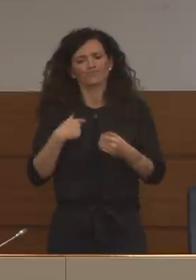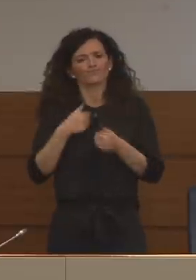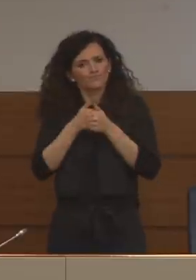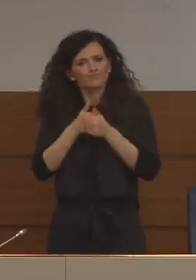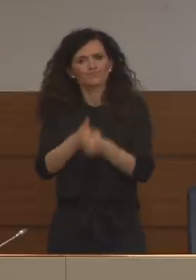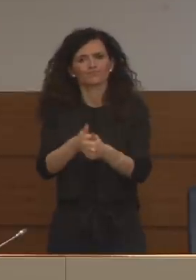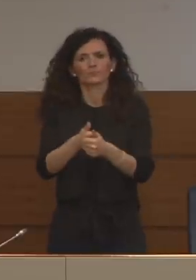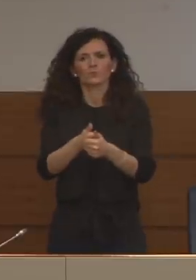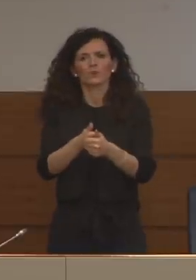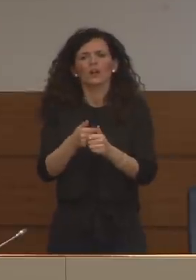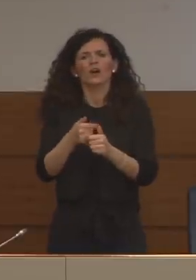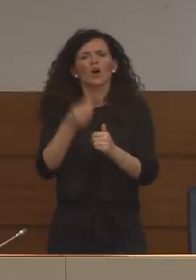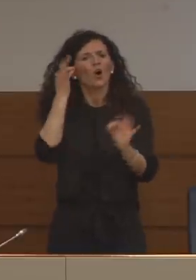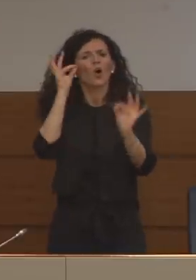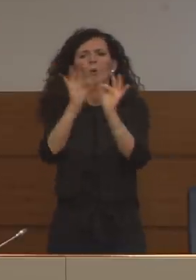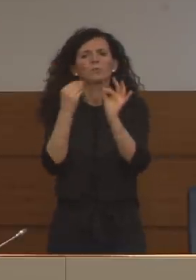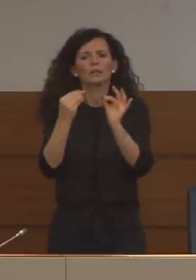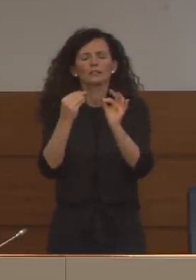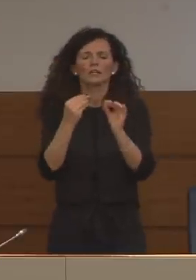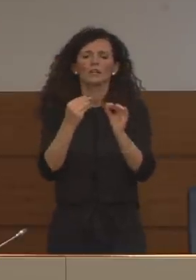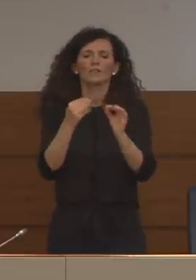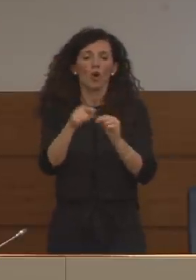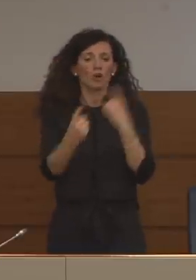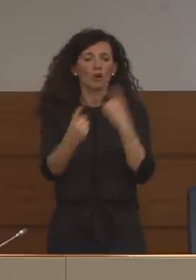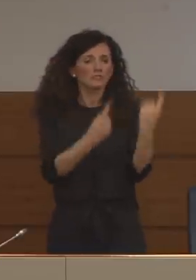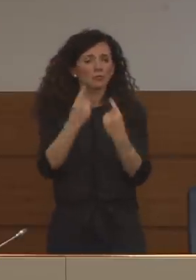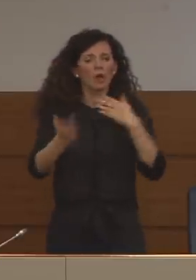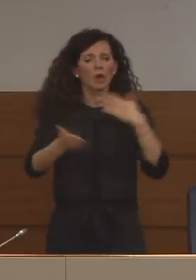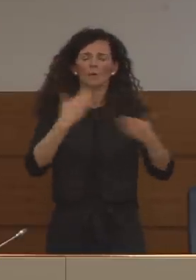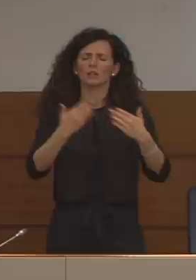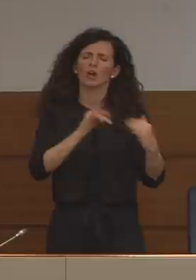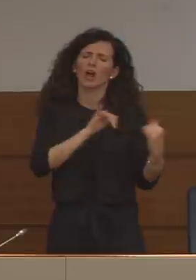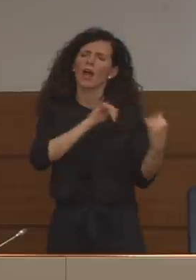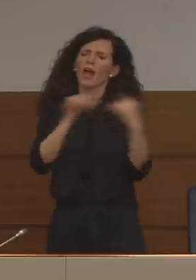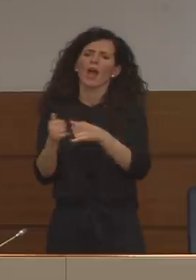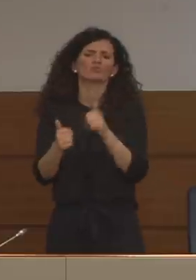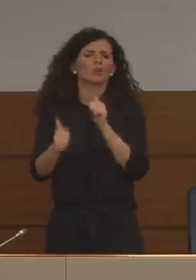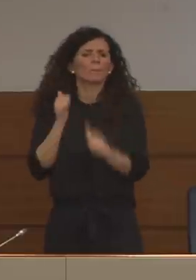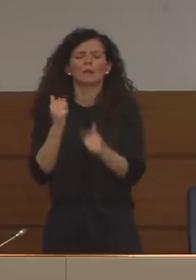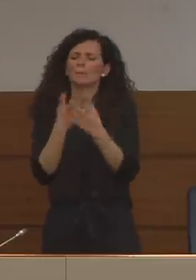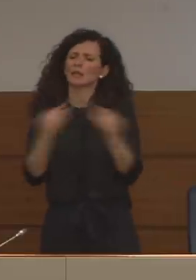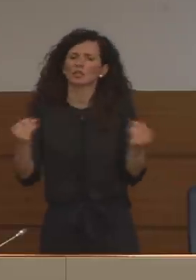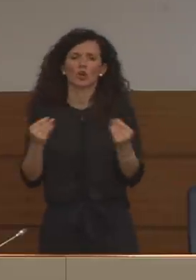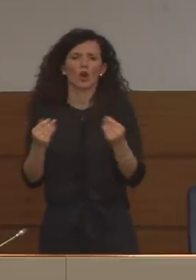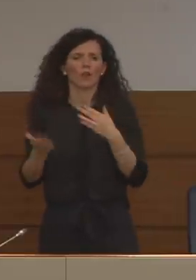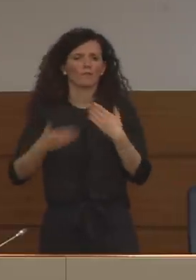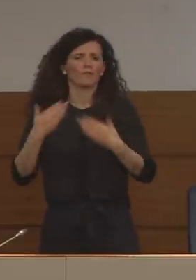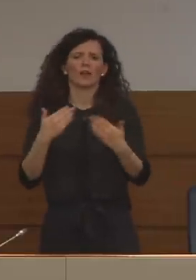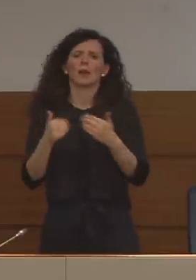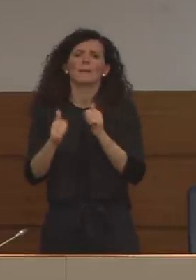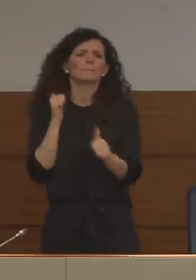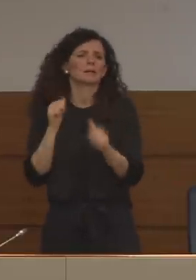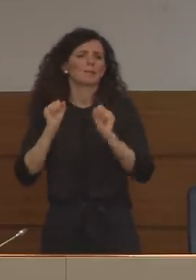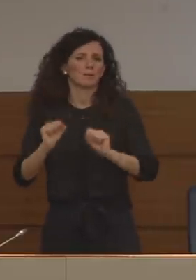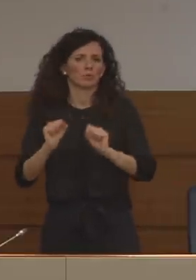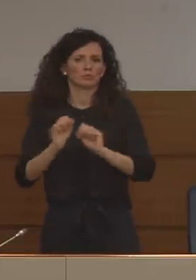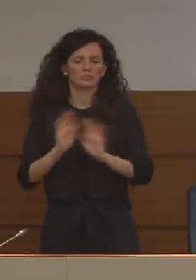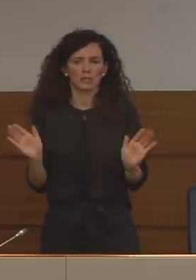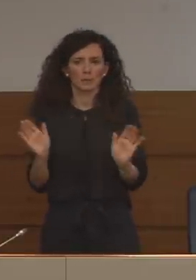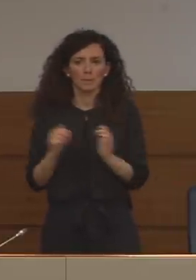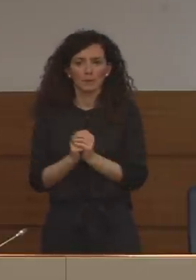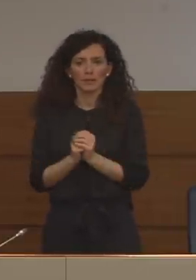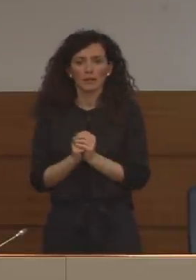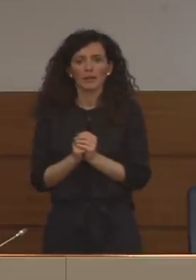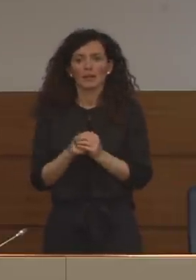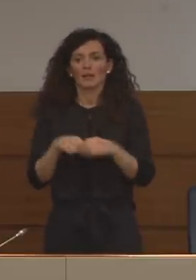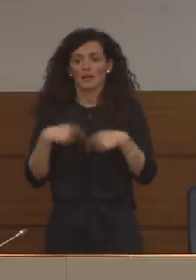velocemente possibile da questa situazione emergenziale da qui poi a prendere